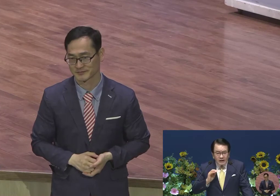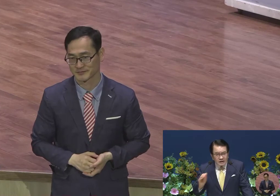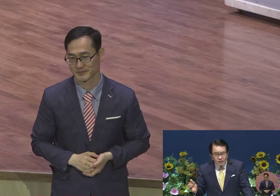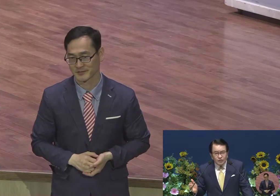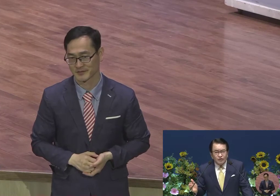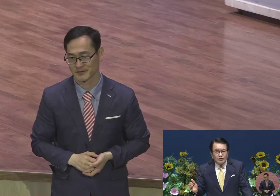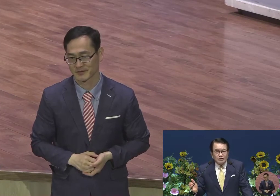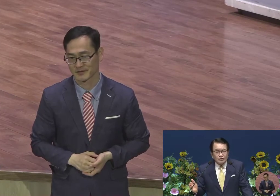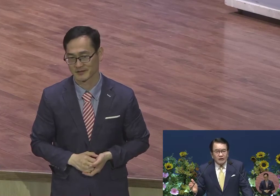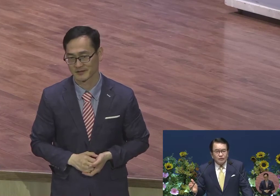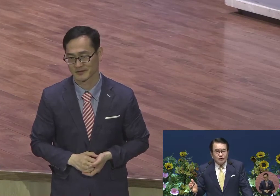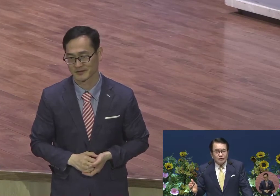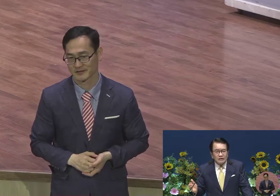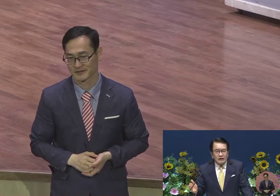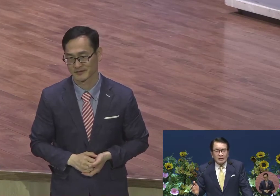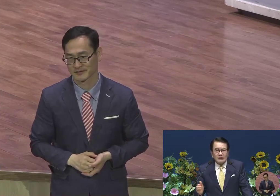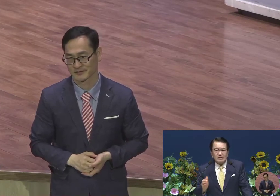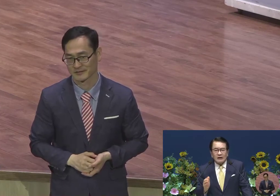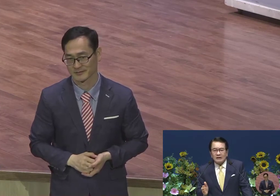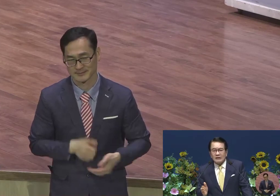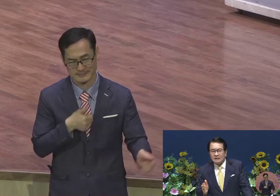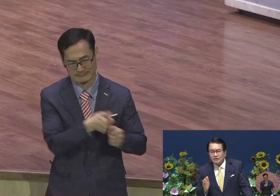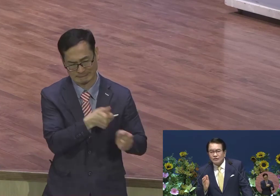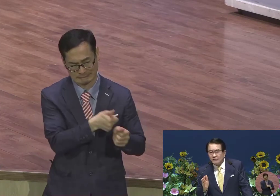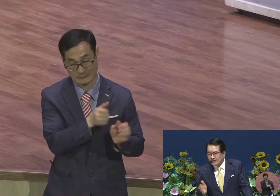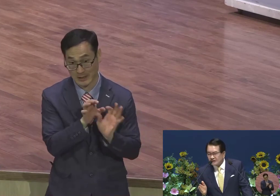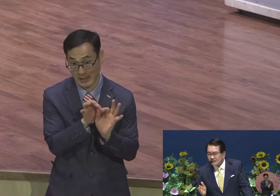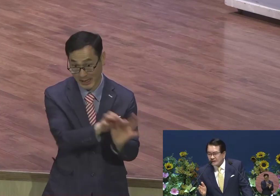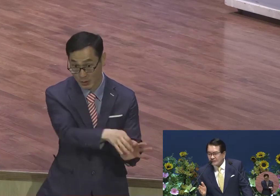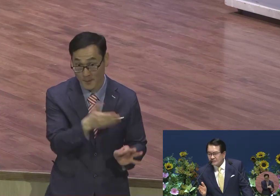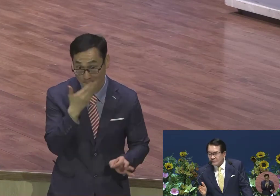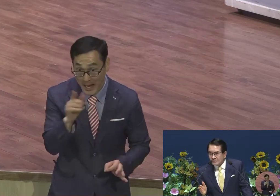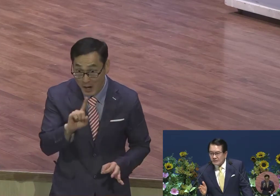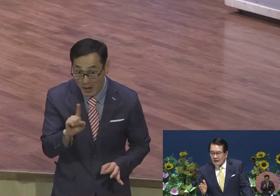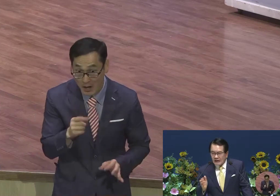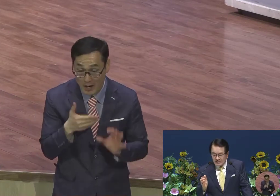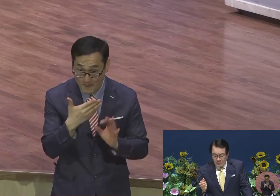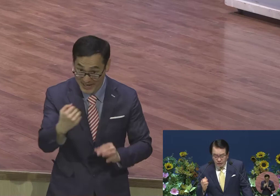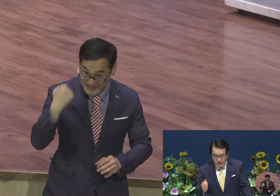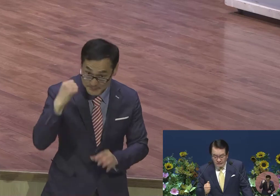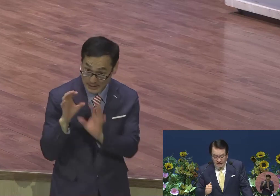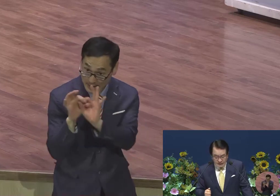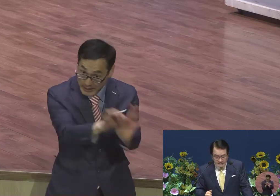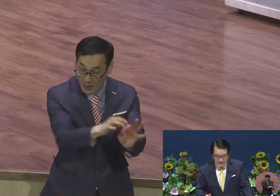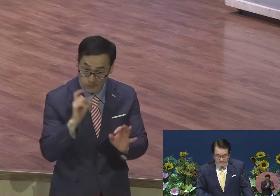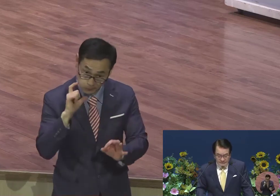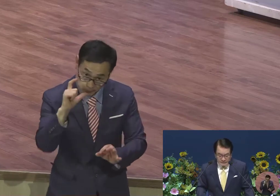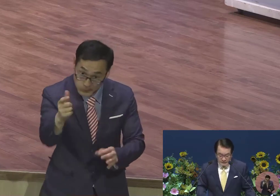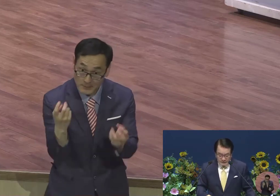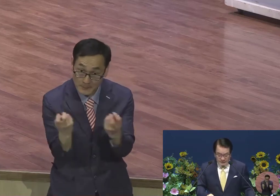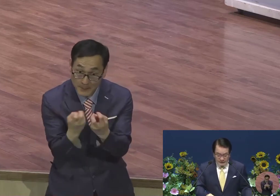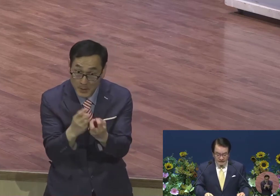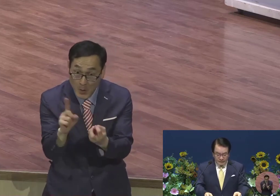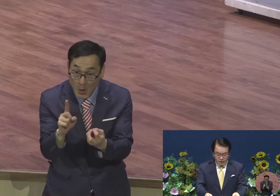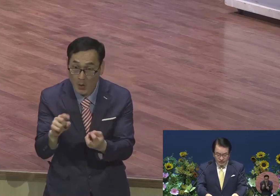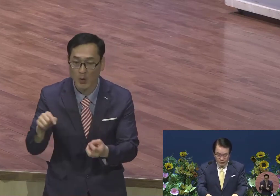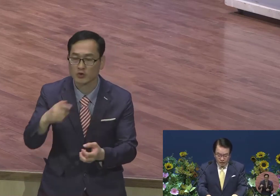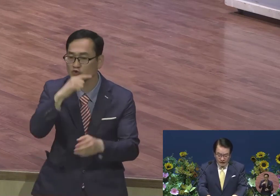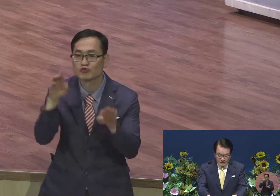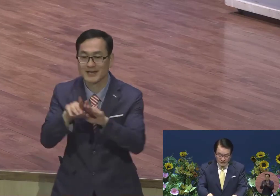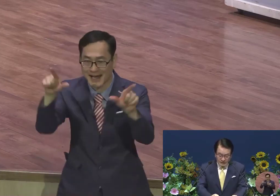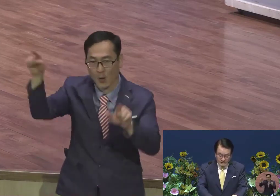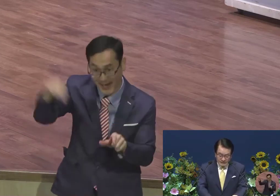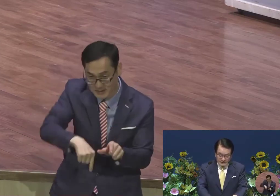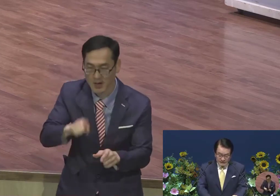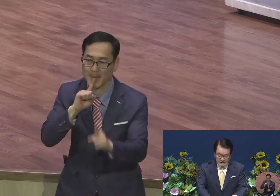어떻게 지속하게 누를 수 있느냐 강단주의메시지예요 강단 놓치면 안 돼 내 삶 속에